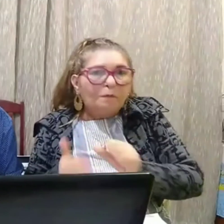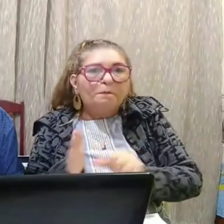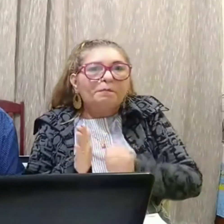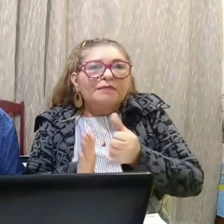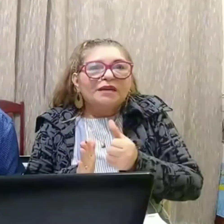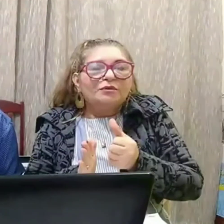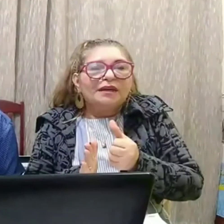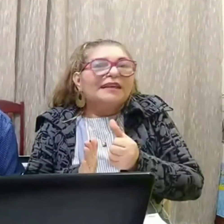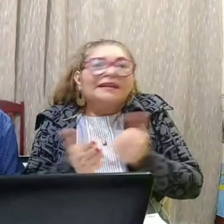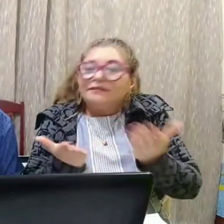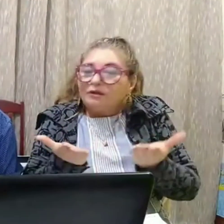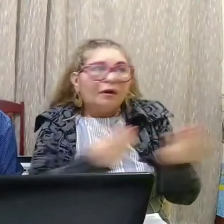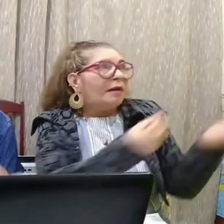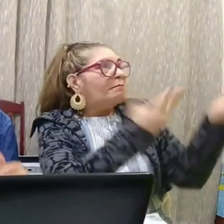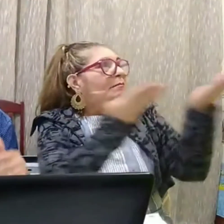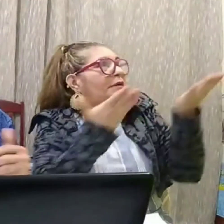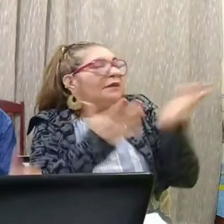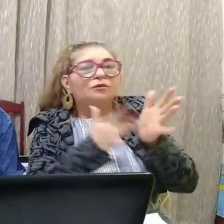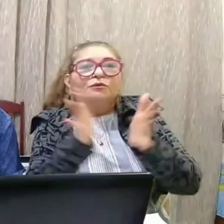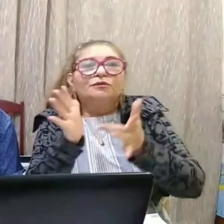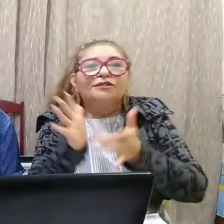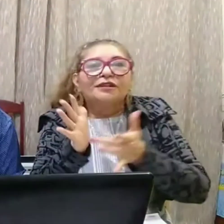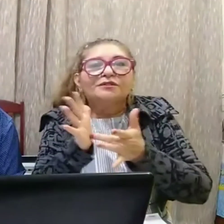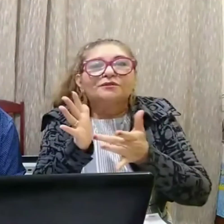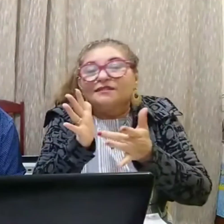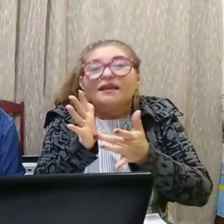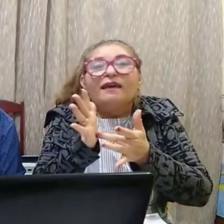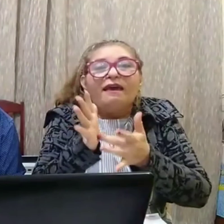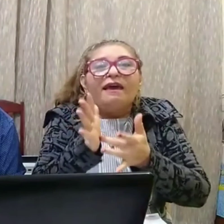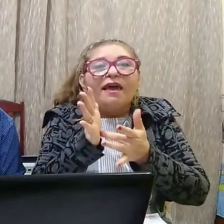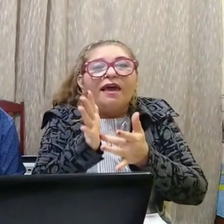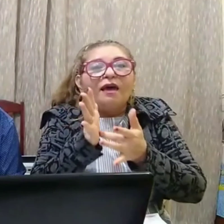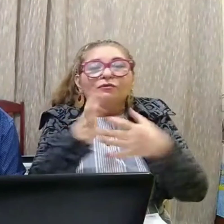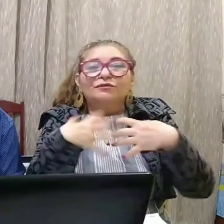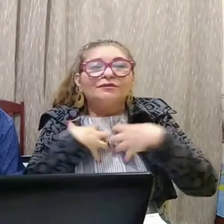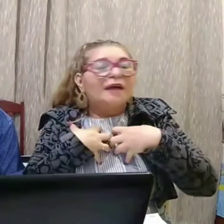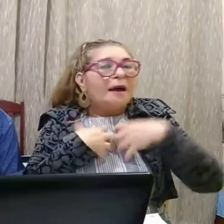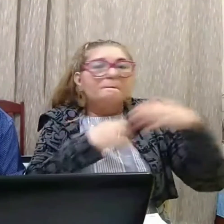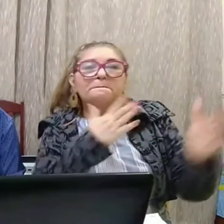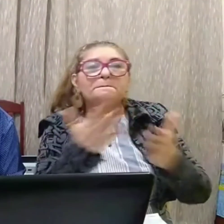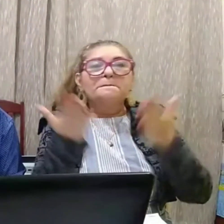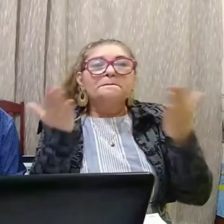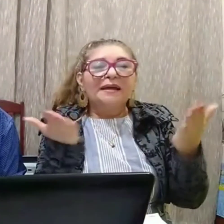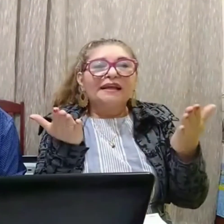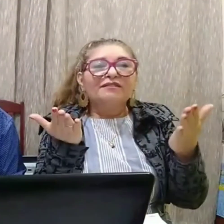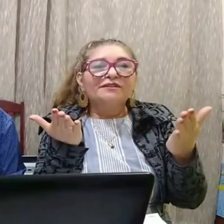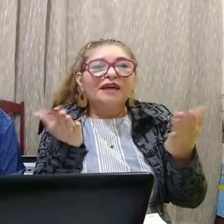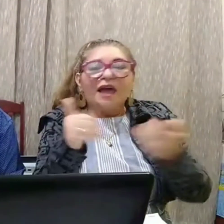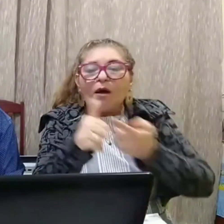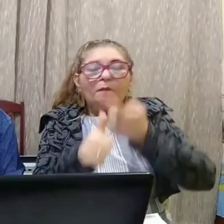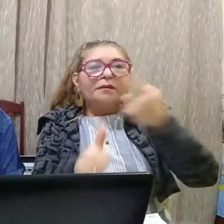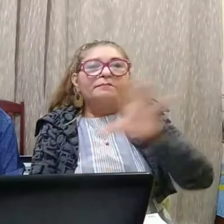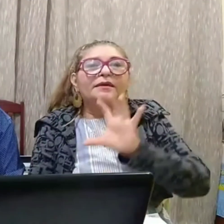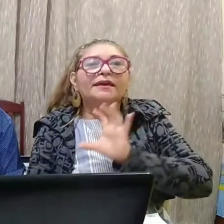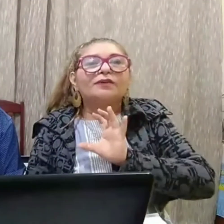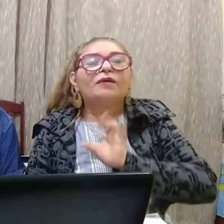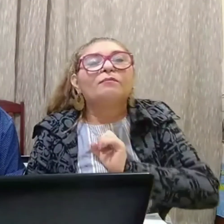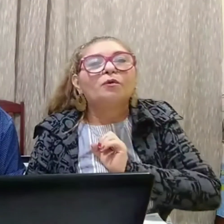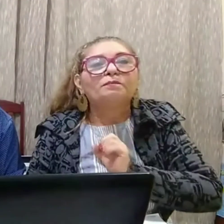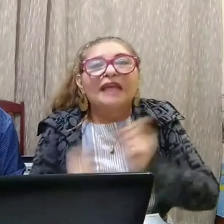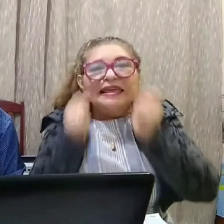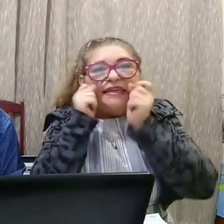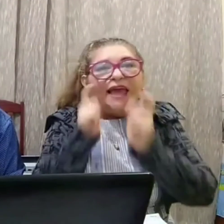suas forças, da maneira como Deus ama, de uma maneira maravilhosa. Então isto é o primeiro amor. E é